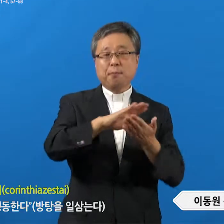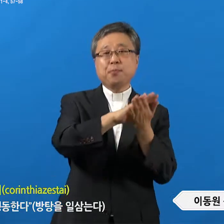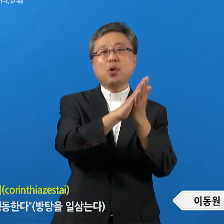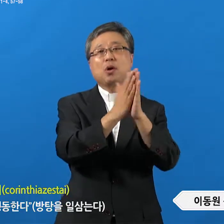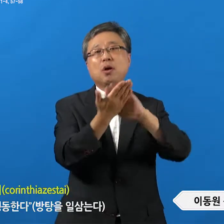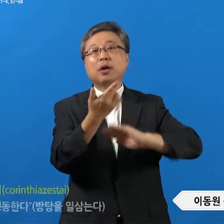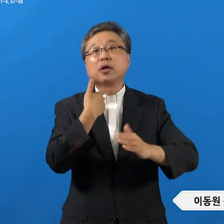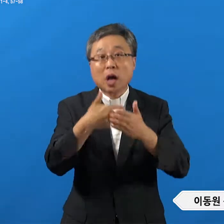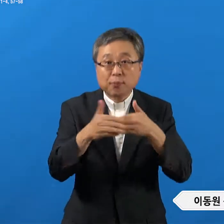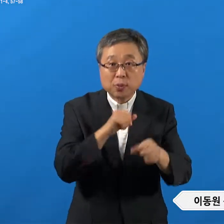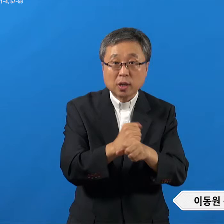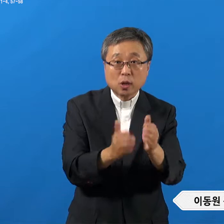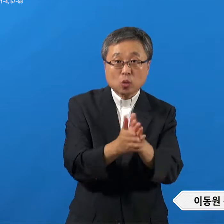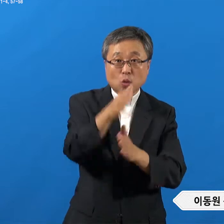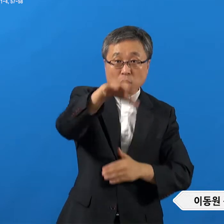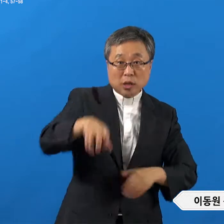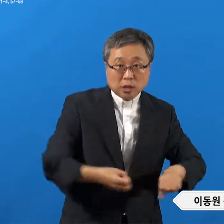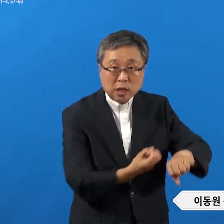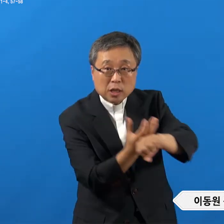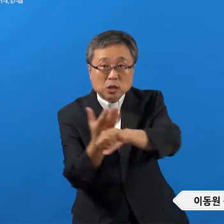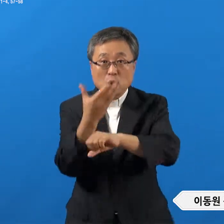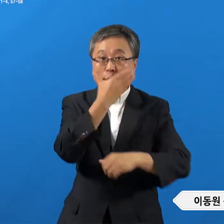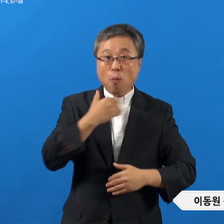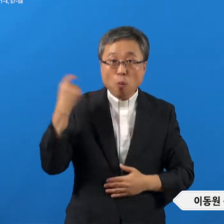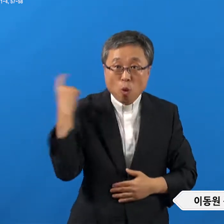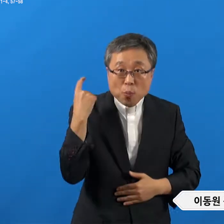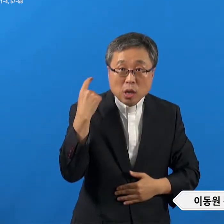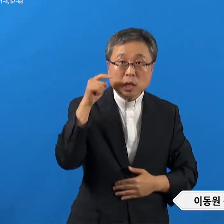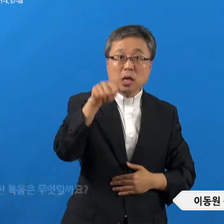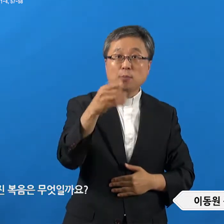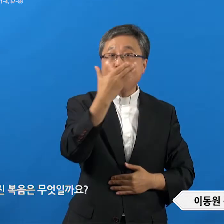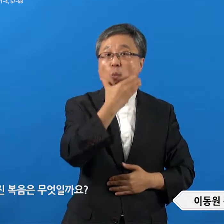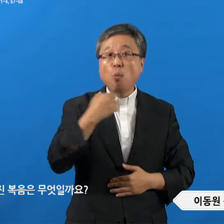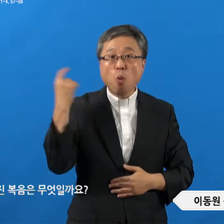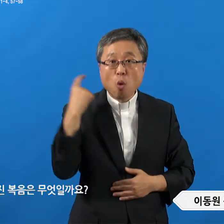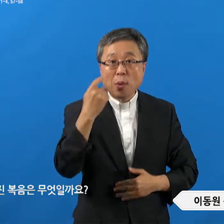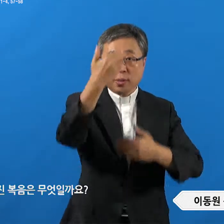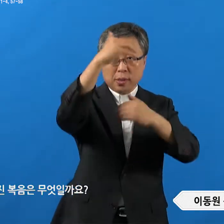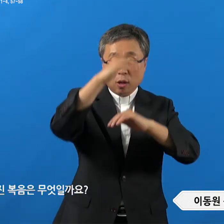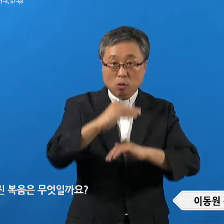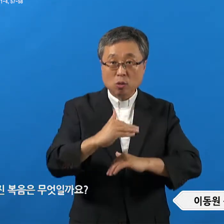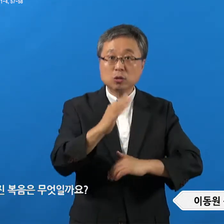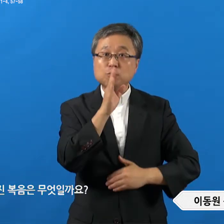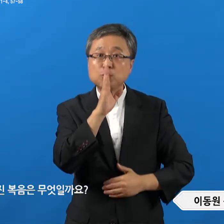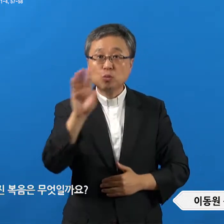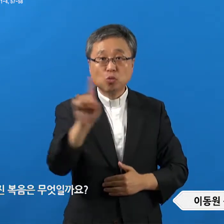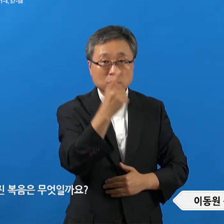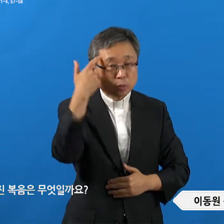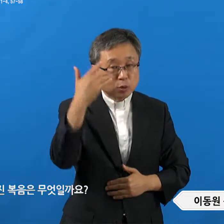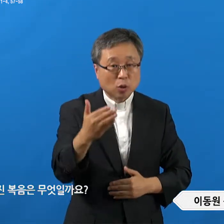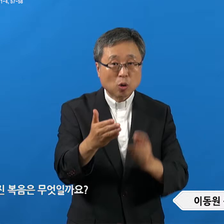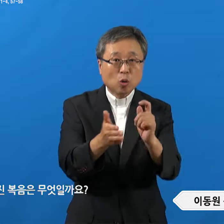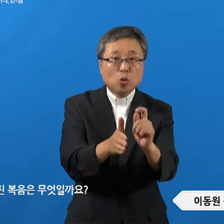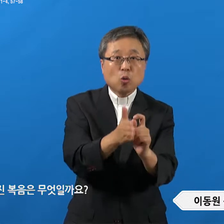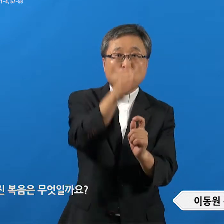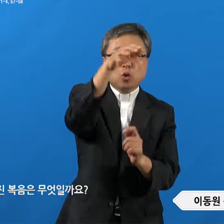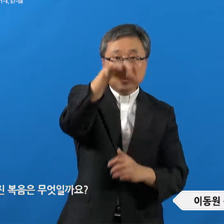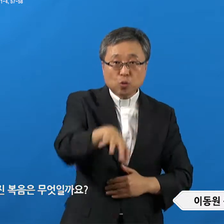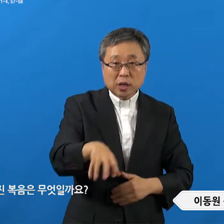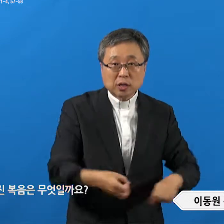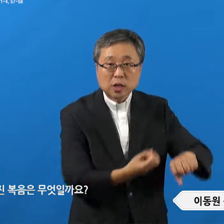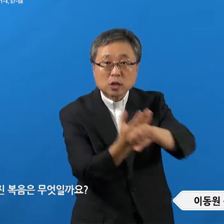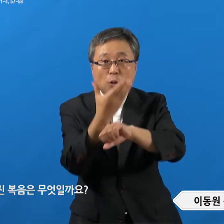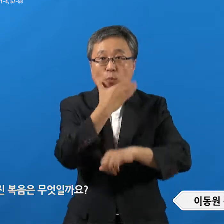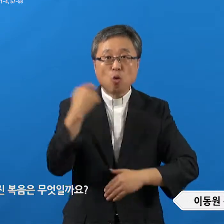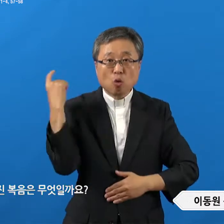경험합니다. 이 도시에 전해진 복음, 이 복음의 정체는 도대체 무엇일까요? 고린도에 전해진 복음의 정체